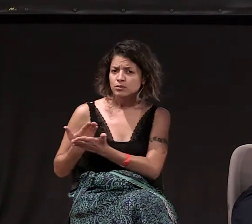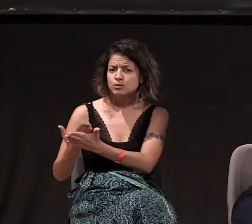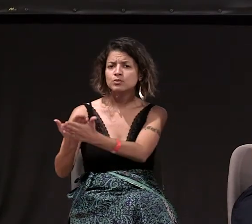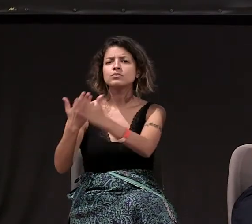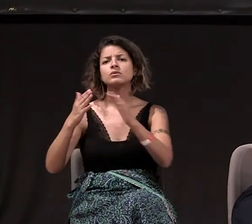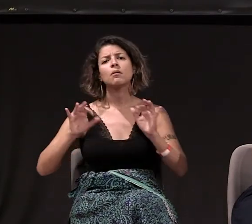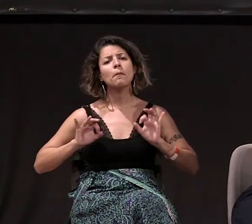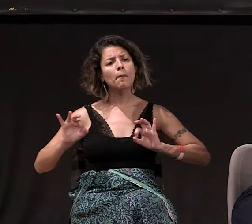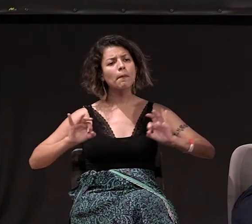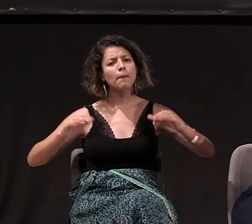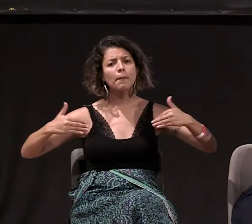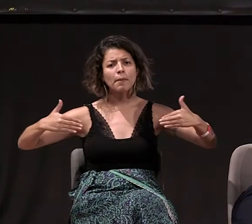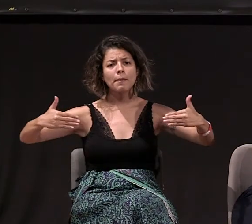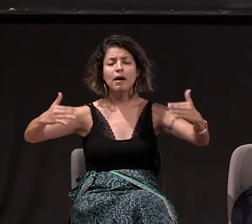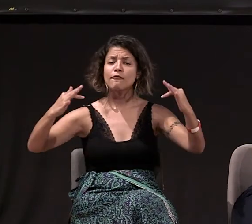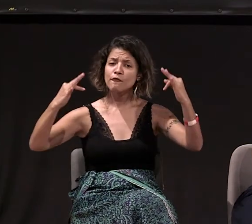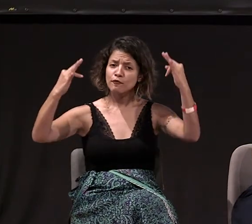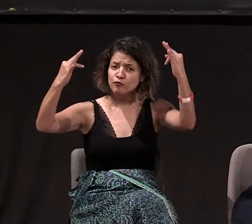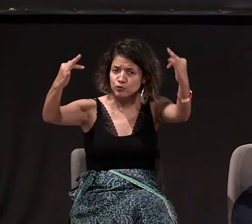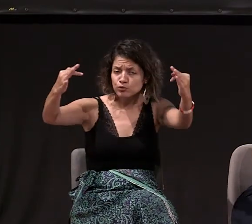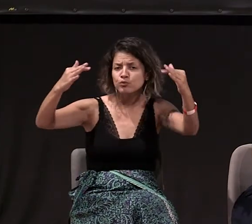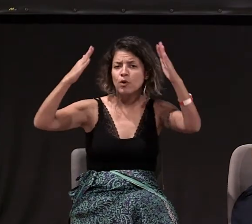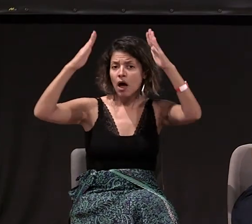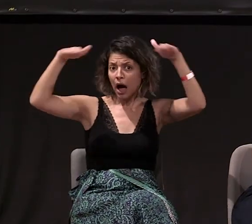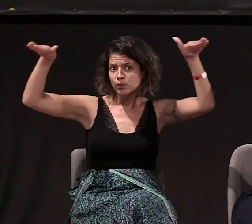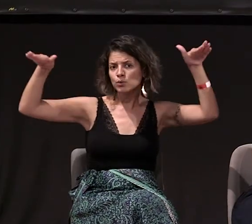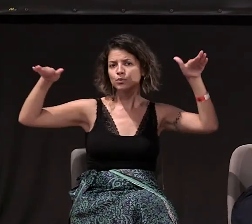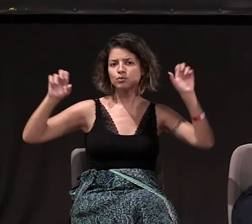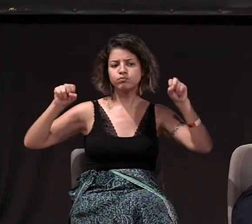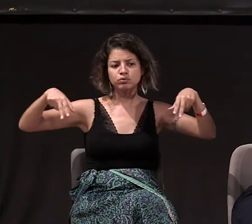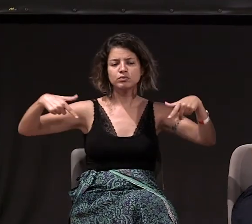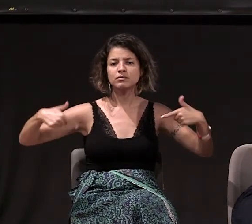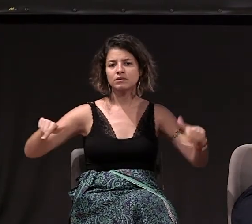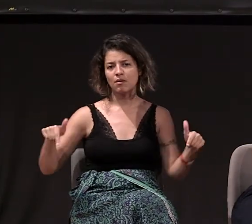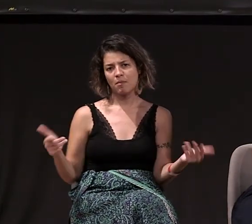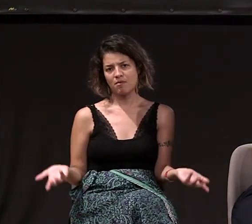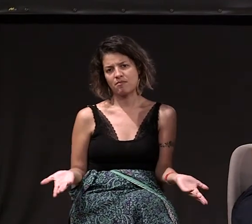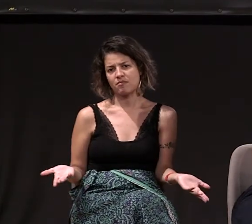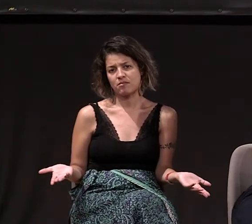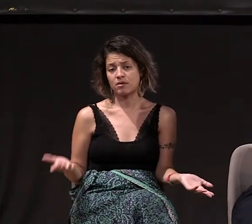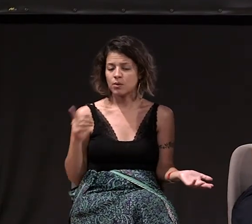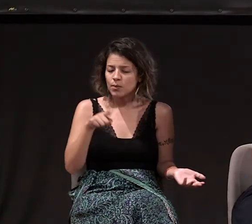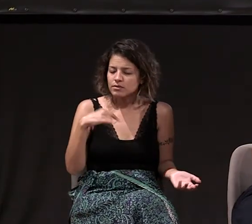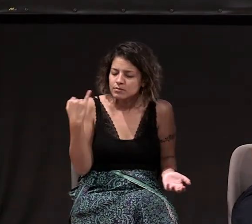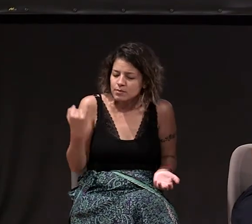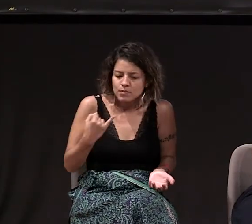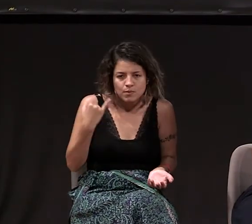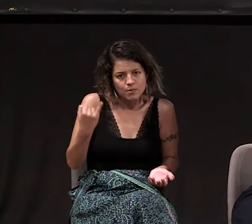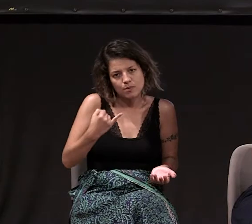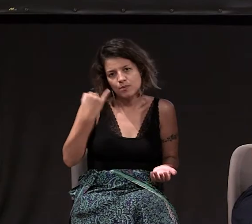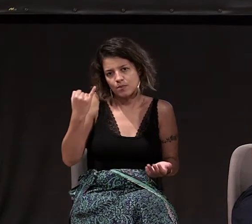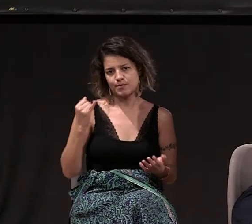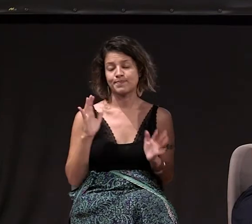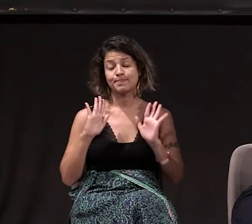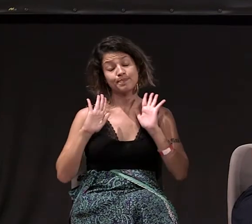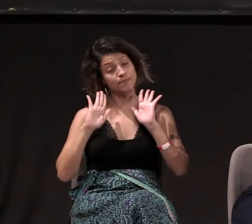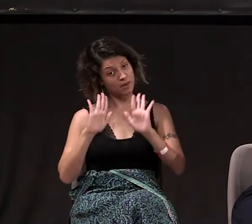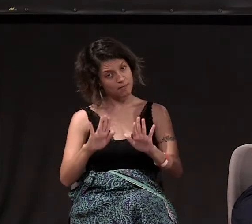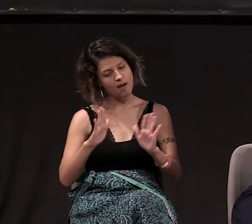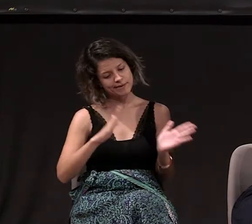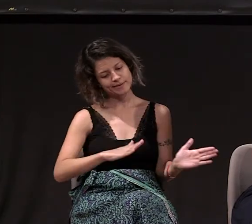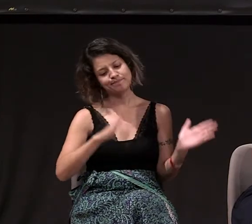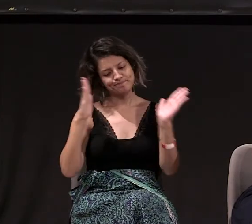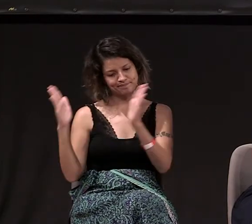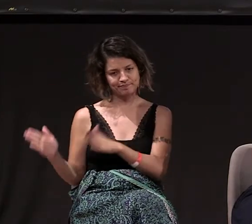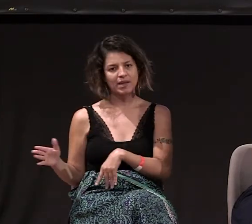para o campo adulto de trabalho. Então, isso é muito importante. Agora, a participação